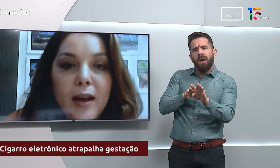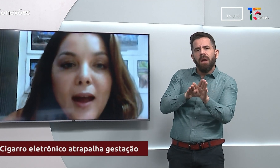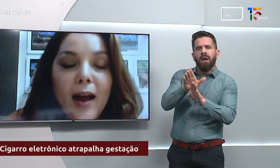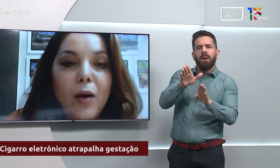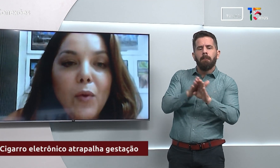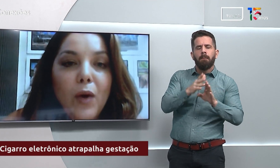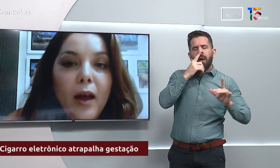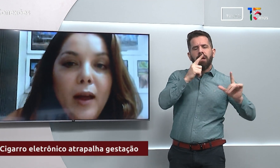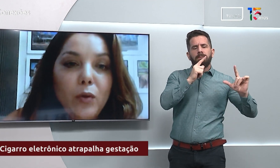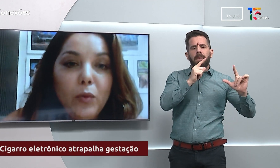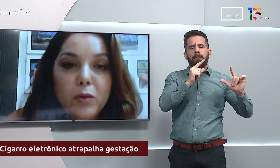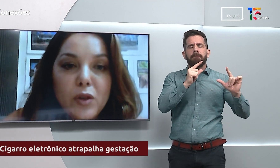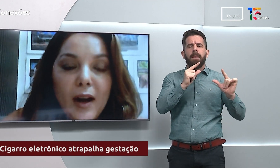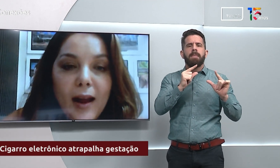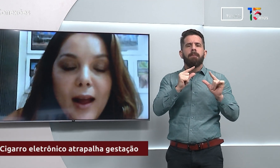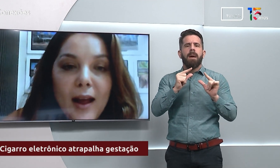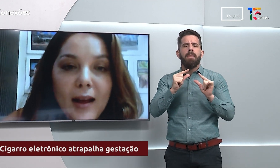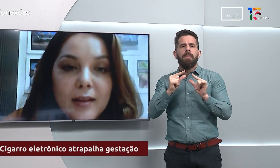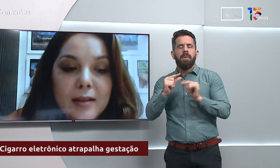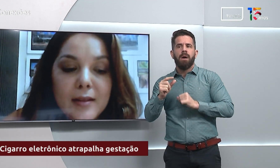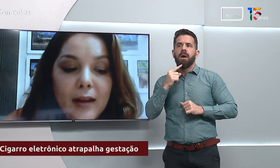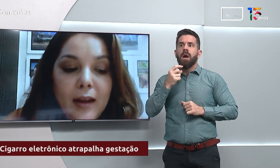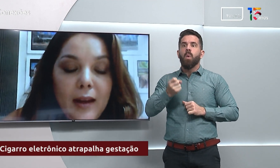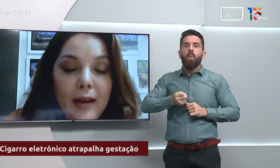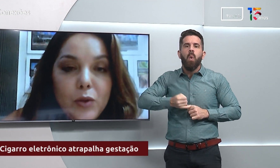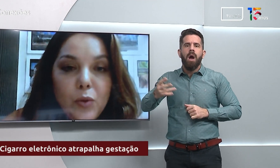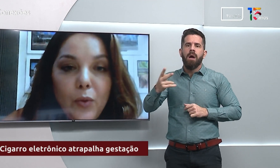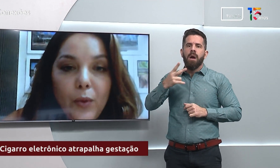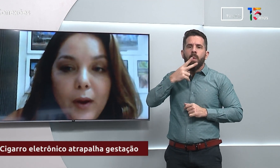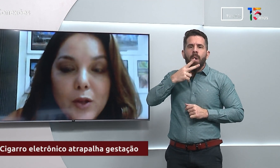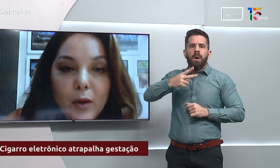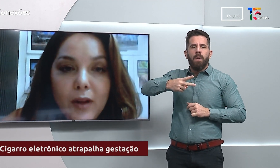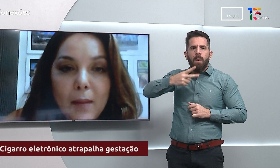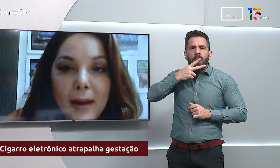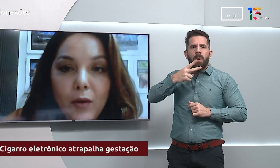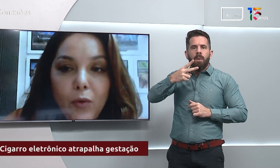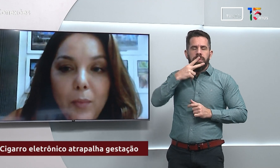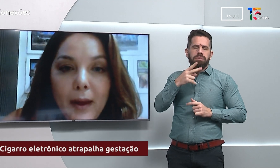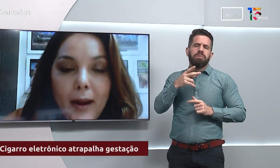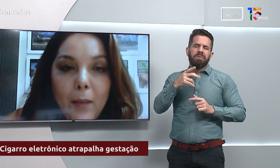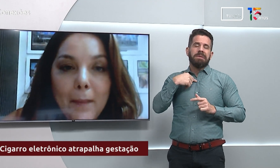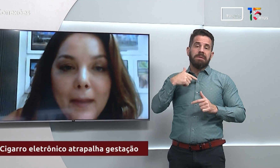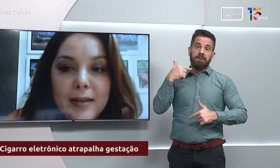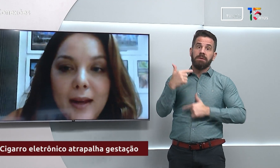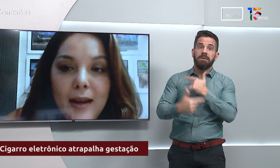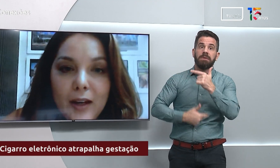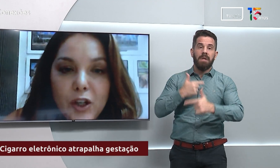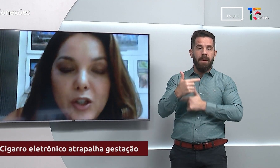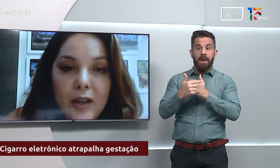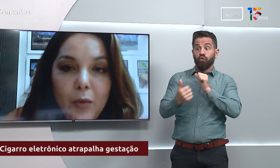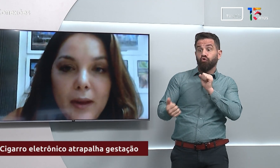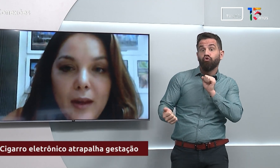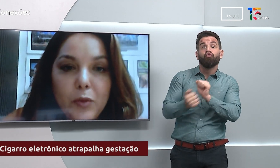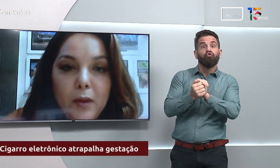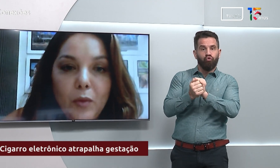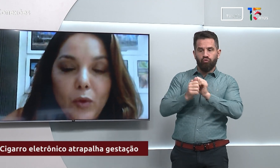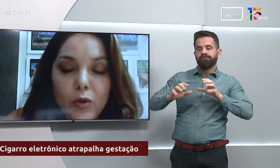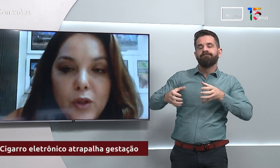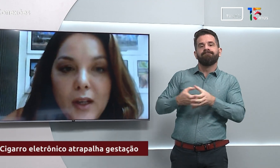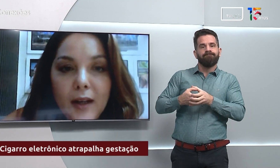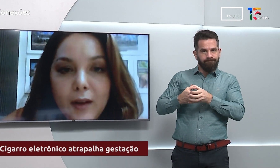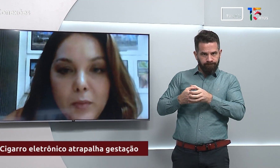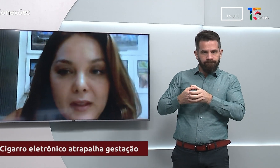Nós temos uma sociedade de pneumologistas muito atuante, muito capaz para tratar esse que a gente chama